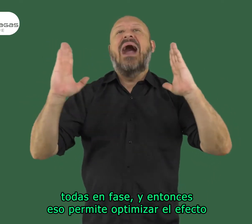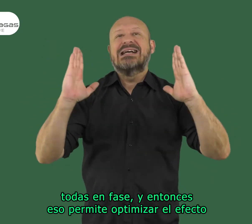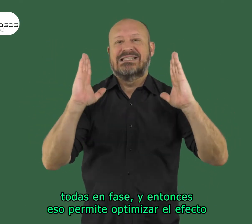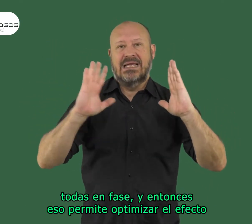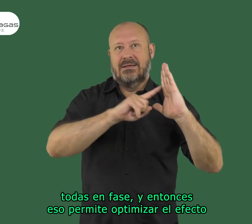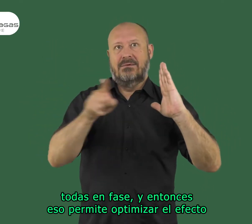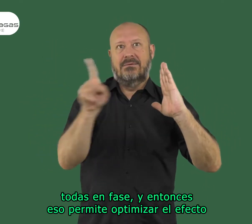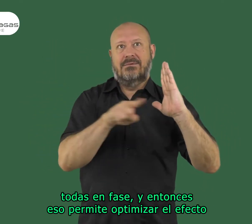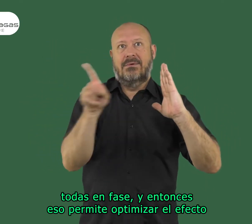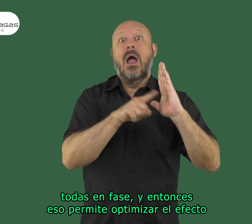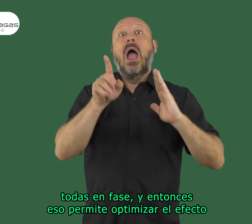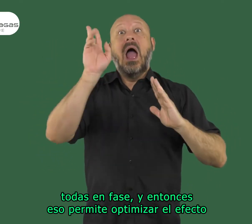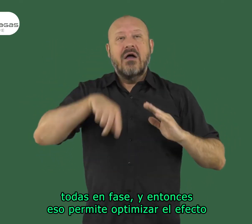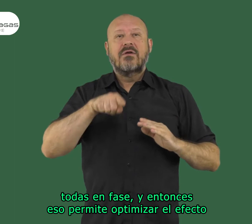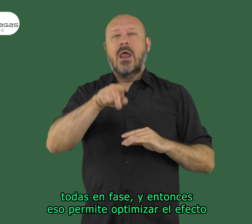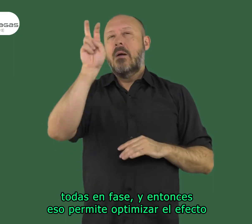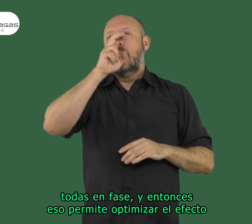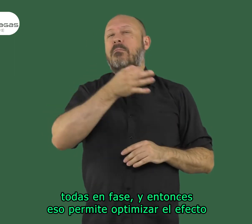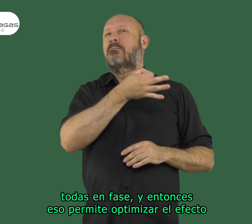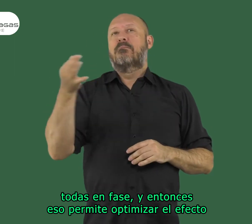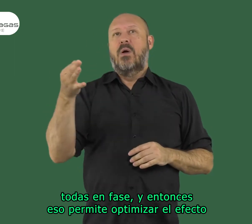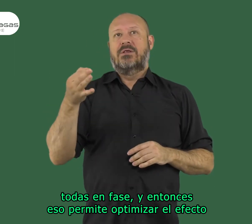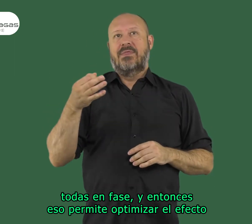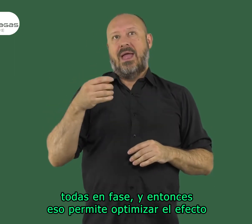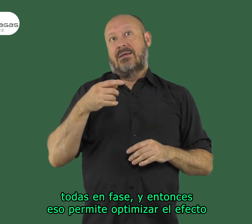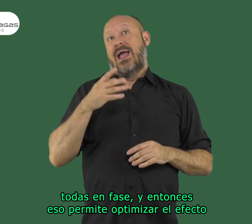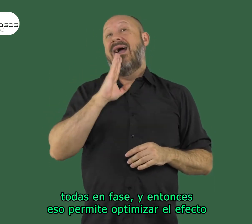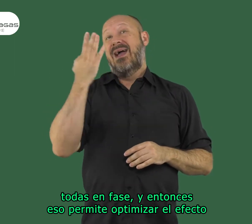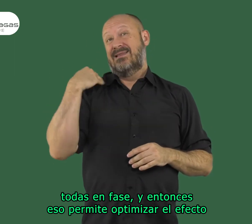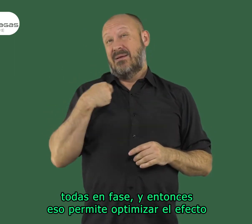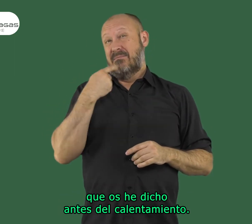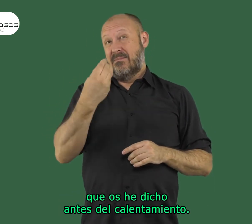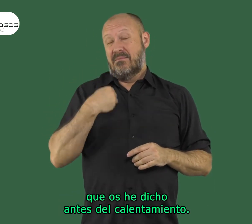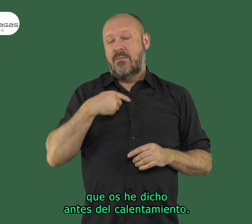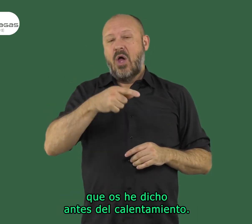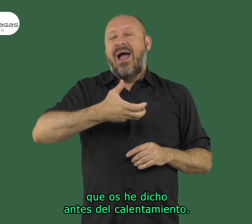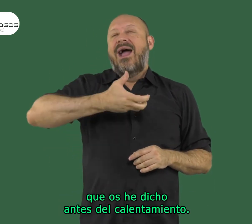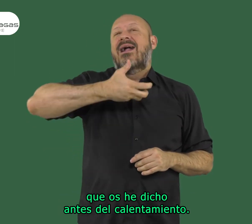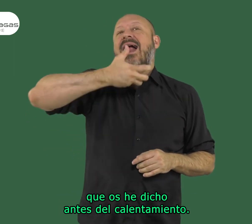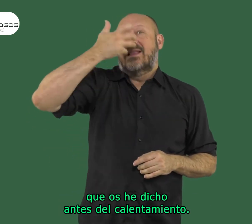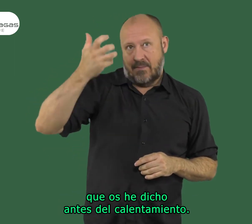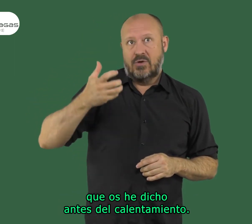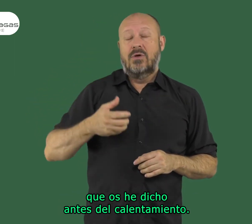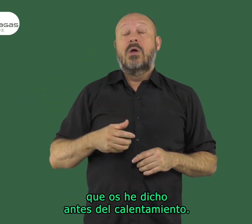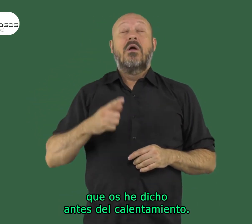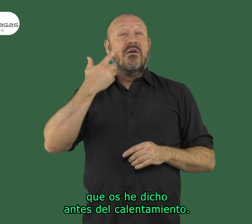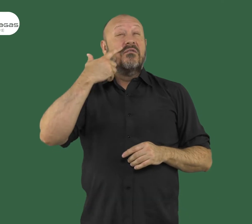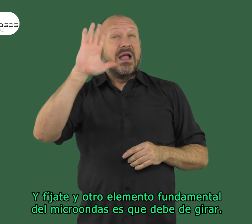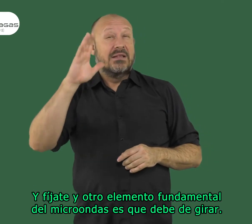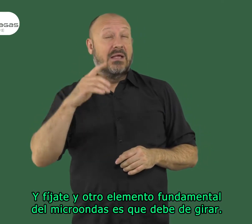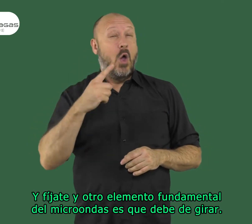en fase, y entonces permite optimizar el efecto que os he dicho antes del